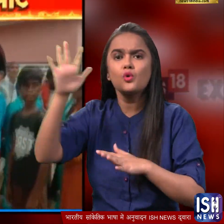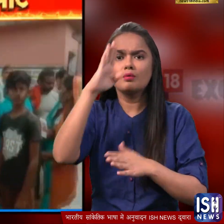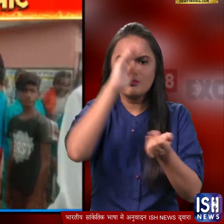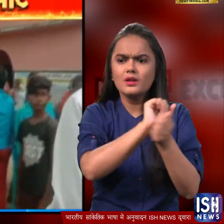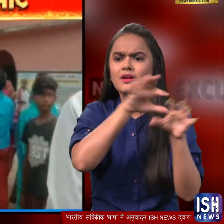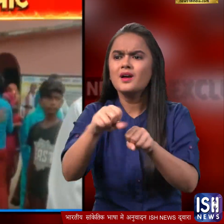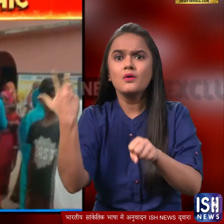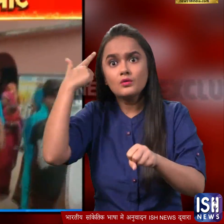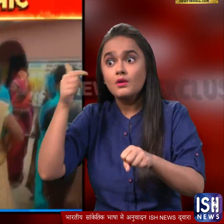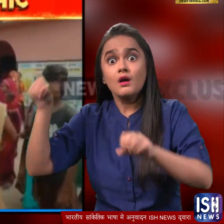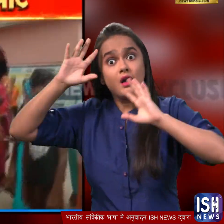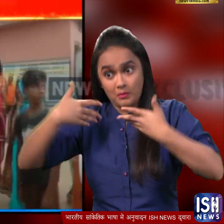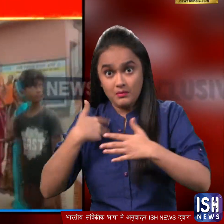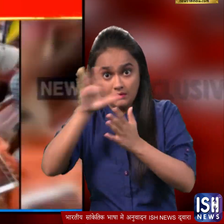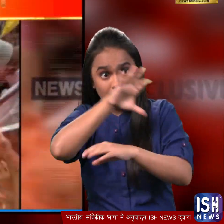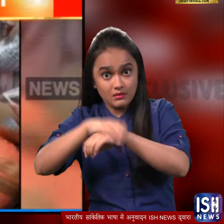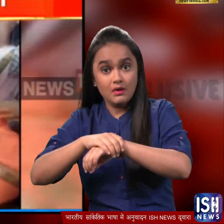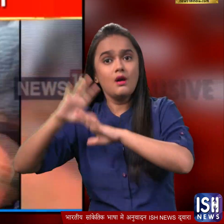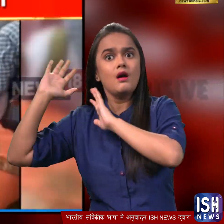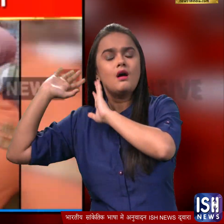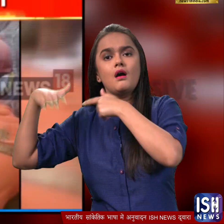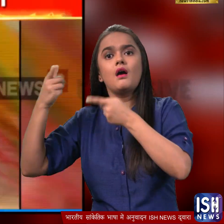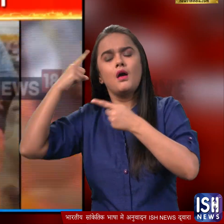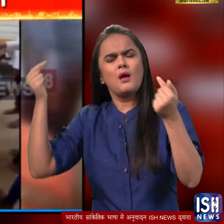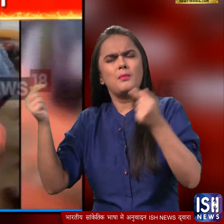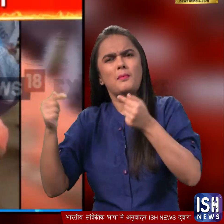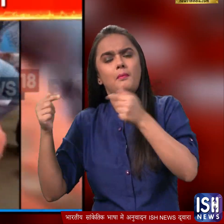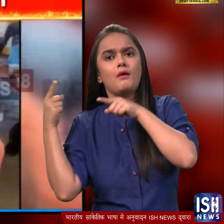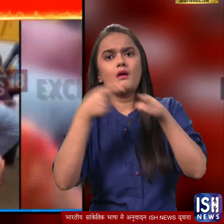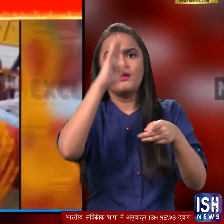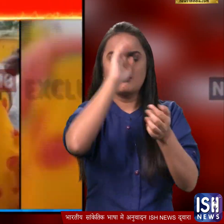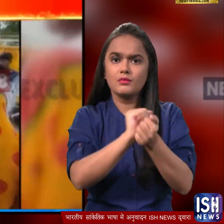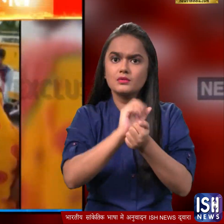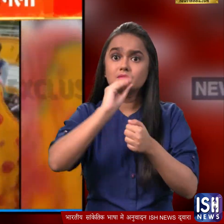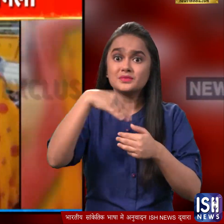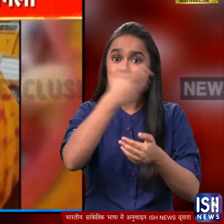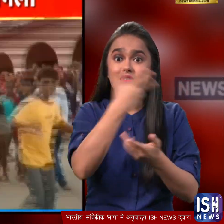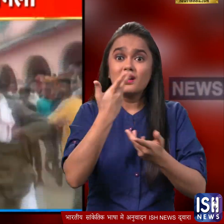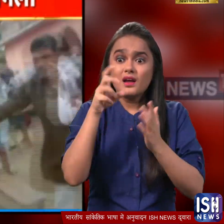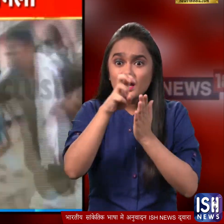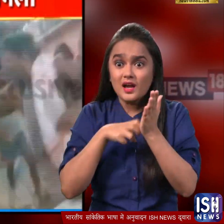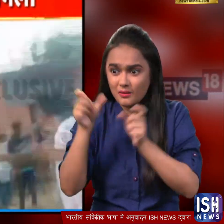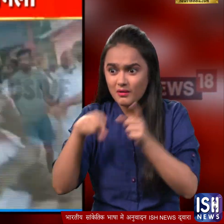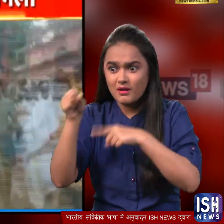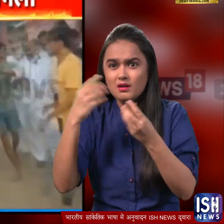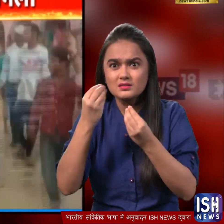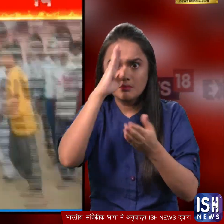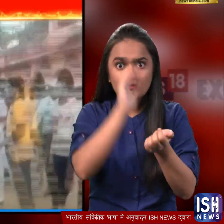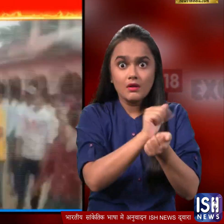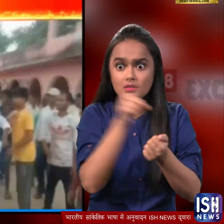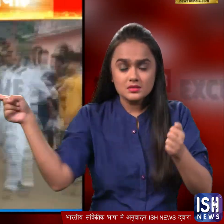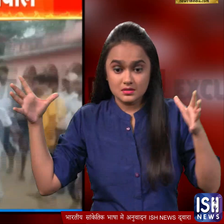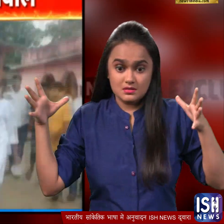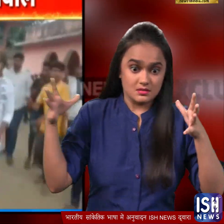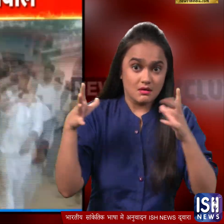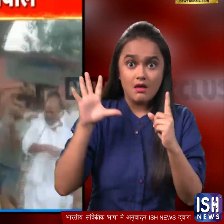पुलिस पर भड़क गए और उन्होंने हंगामा शुरू कर दिया। वहां से जो तस्वीरें सामने आई उनमें साफ दिखा कि कुछ गांव वालों ने मतदान केंद्र पर तैनात एक पुलिस वाले